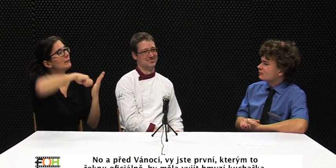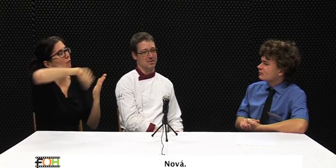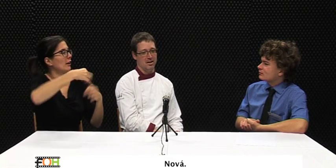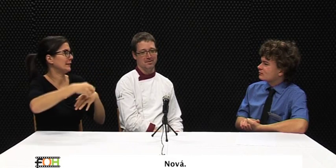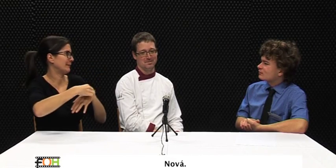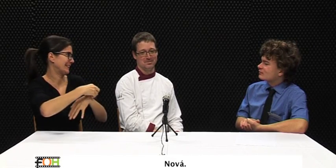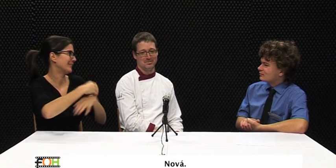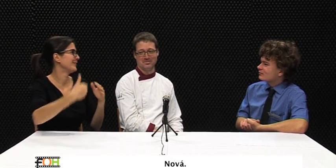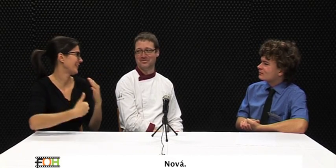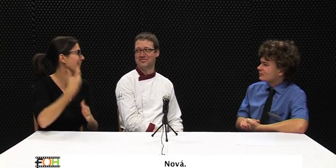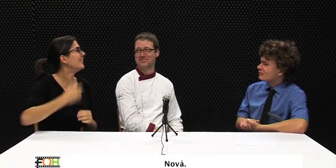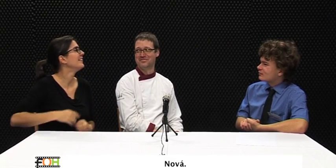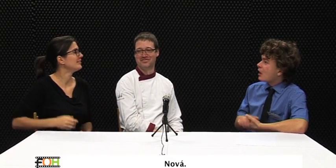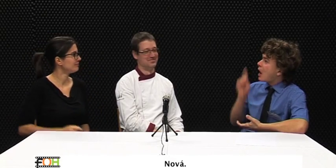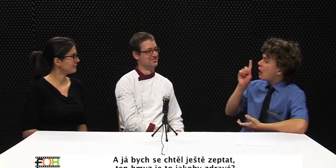Nová.